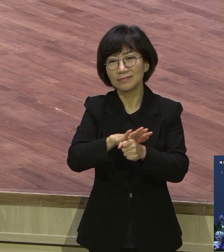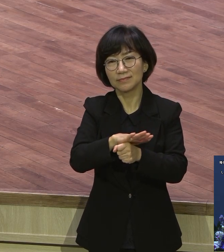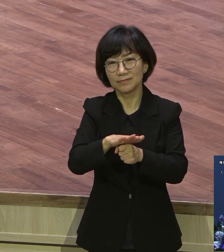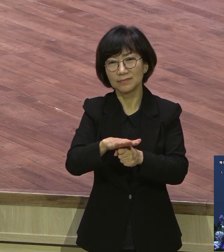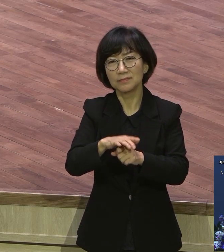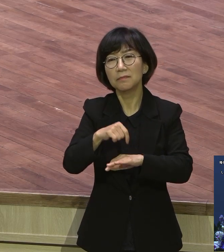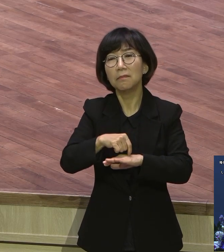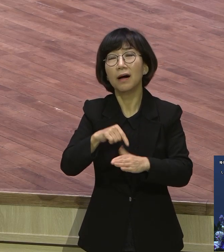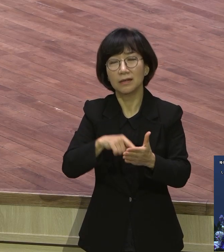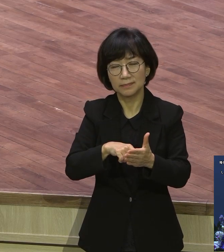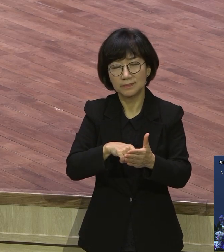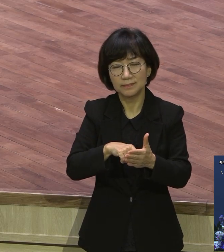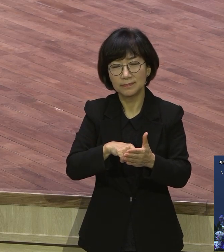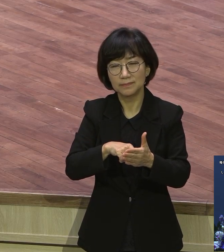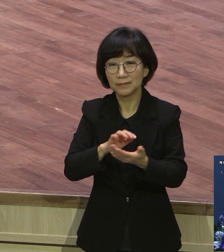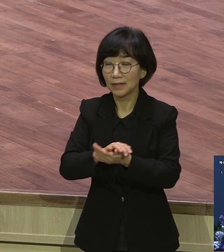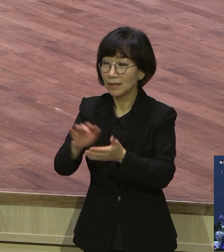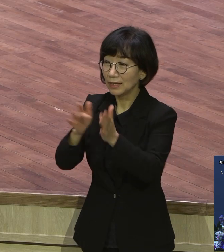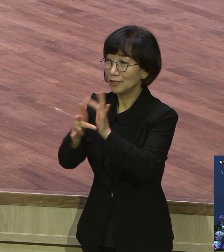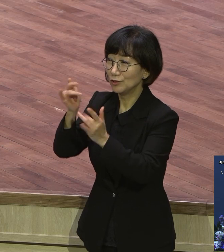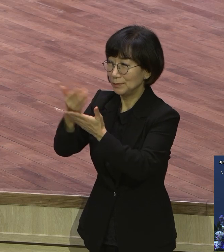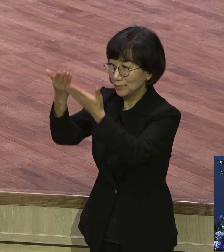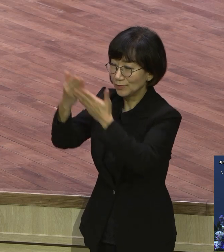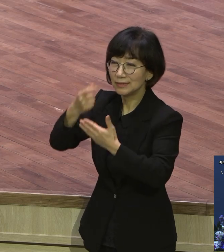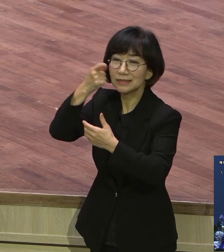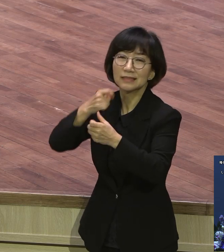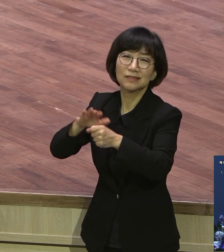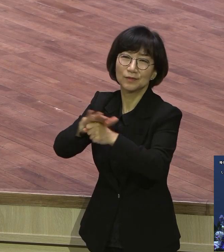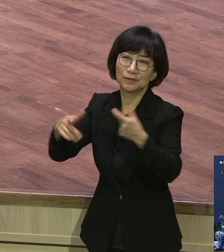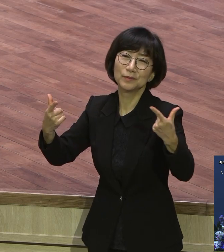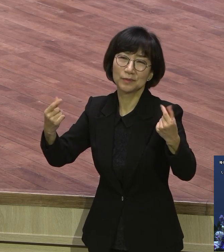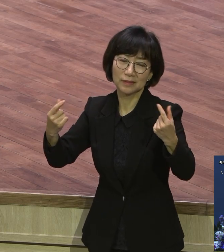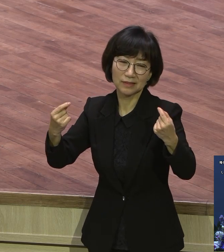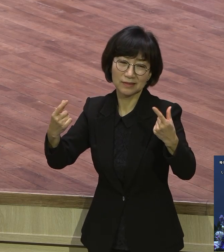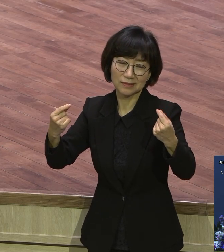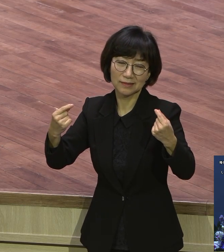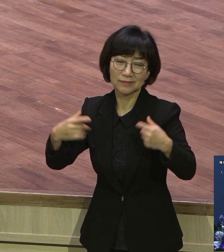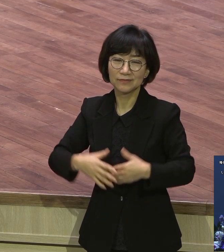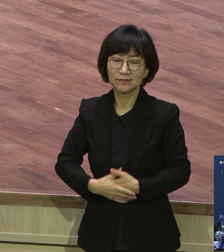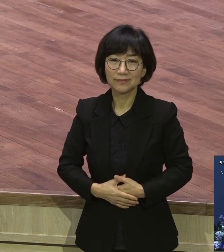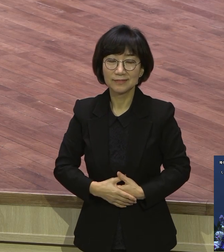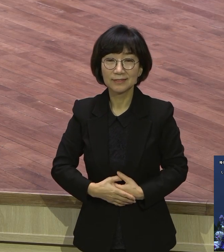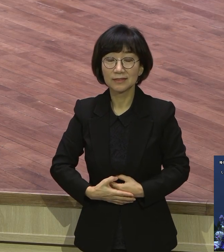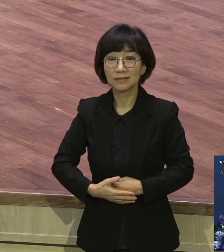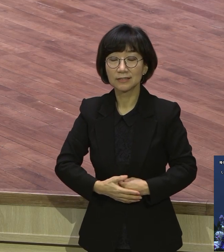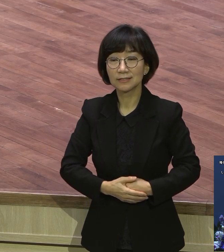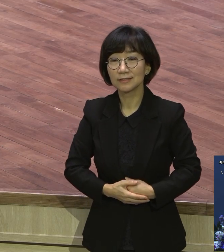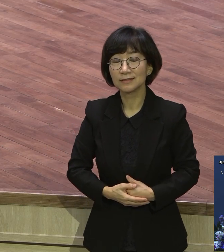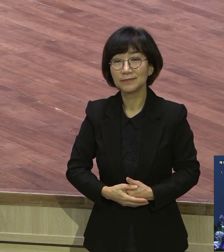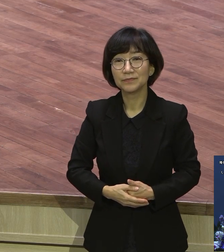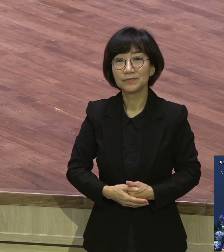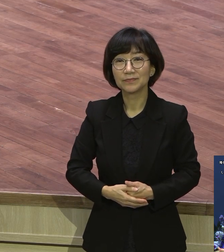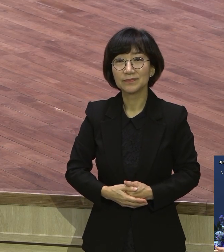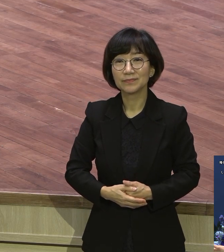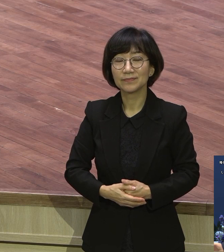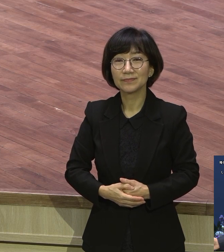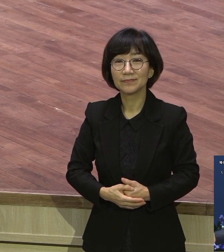이것이 예수님의 극률이 이것이 우리가 가져야 될 극률이라고 여러분 우리 성도님들이